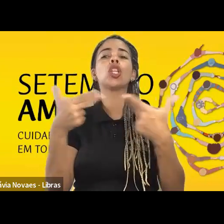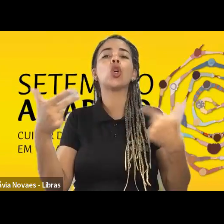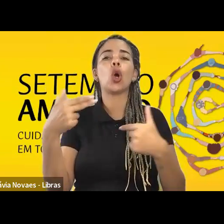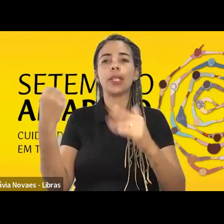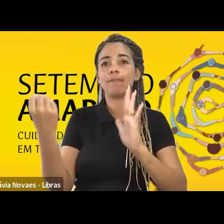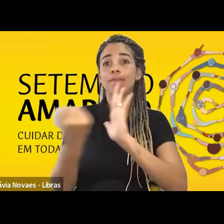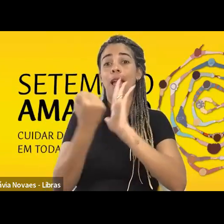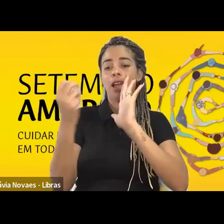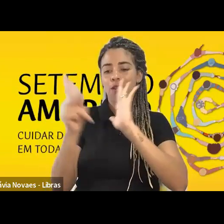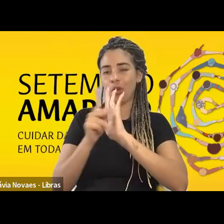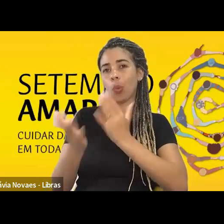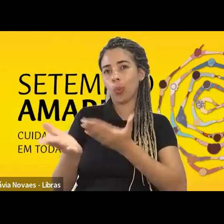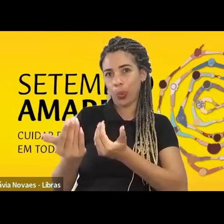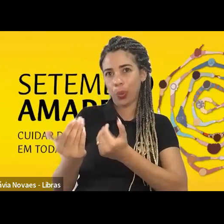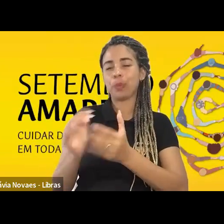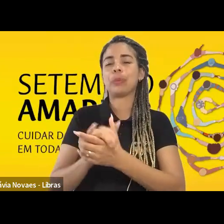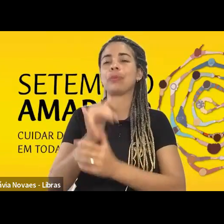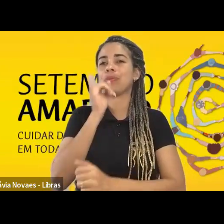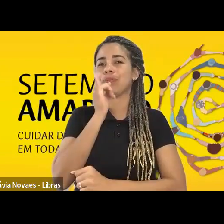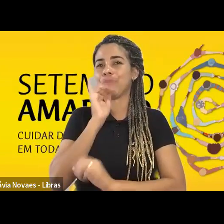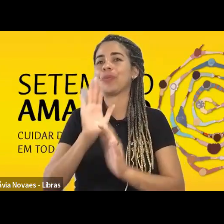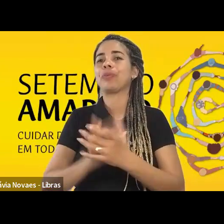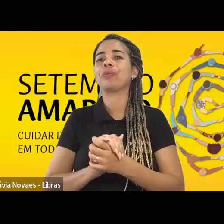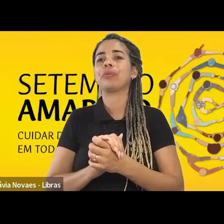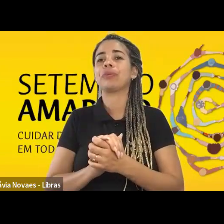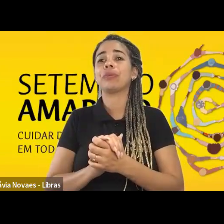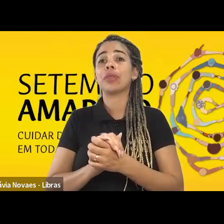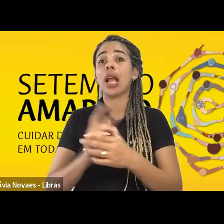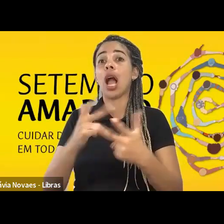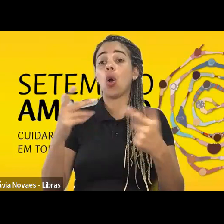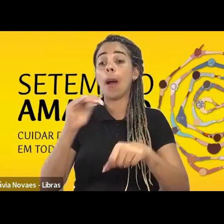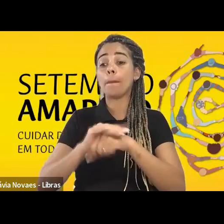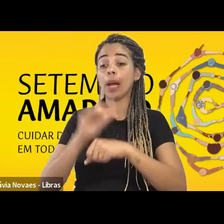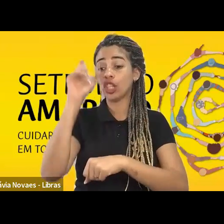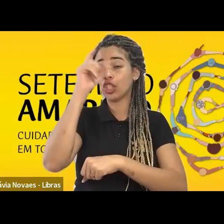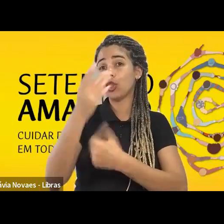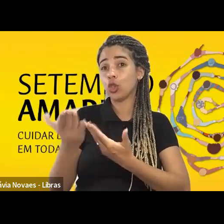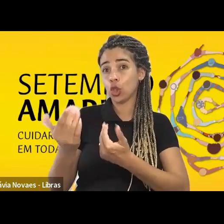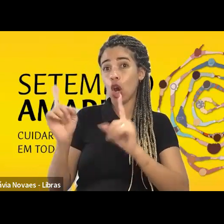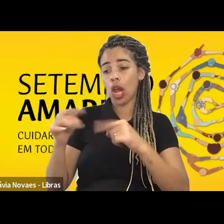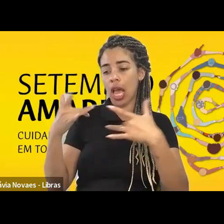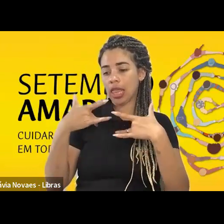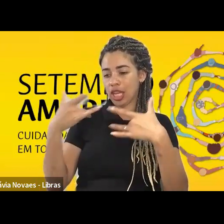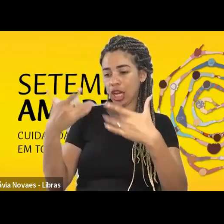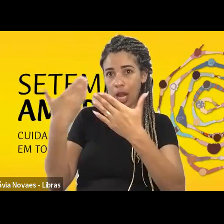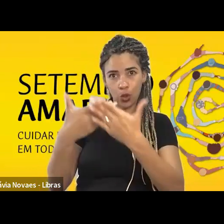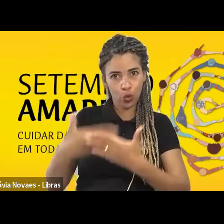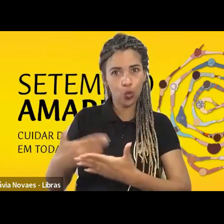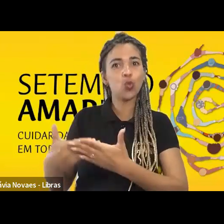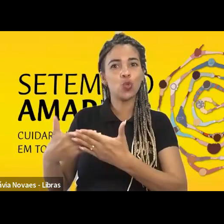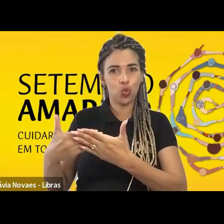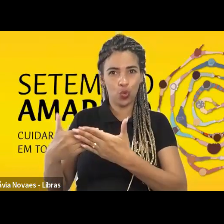exemplo, vamos pensar que talvez o elemento mais complexo do adolescente seja a dedicação aos estudos, né? E